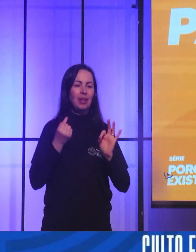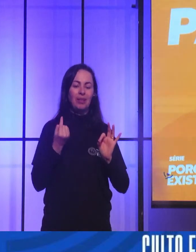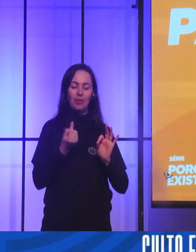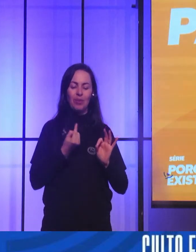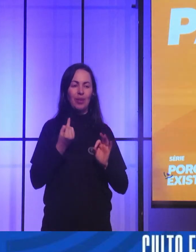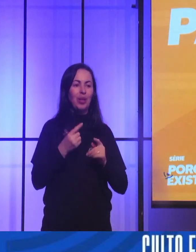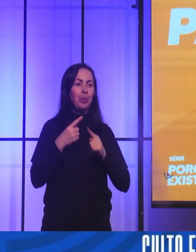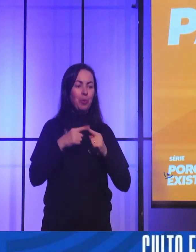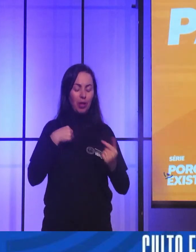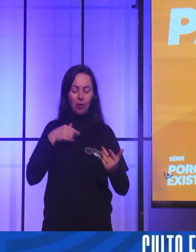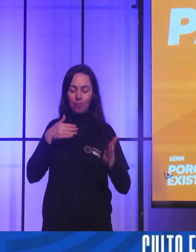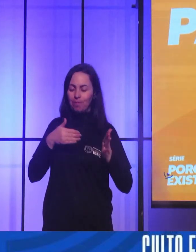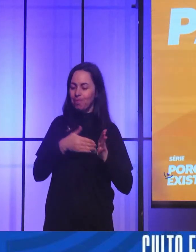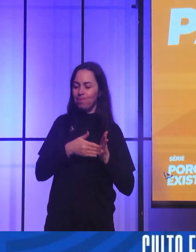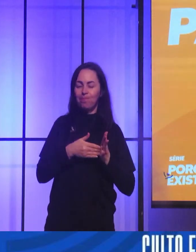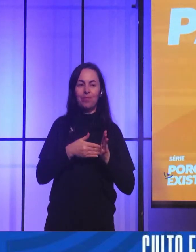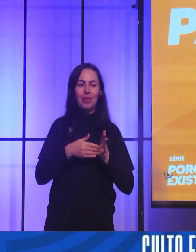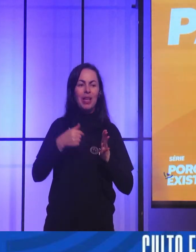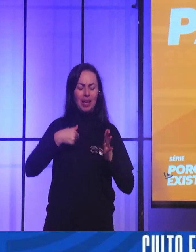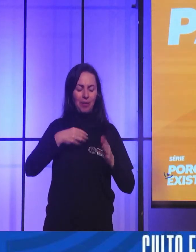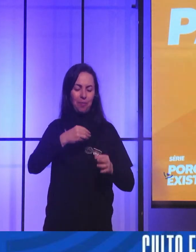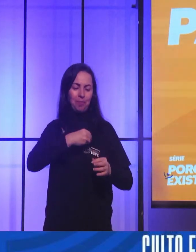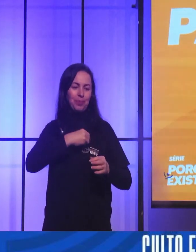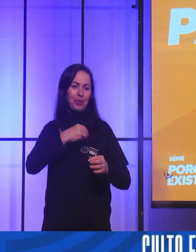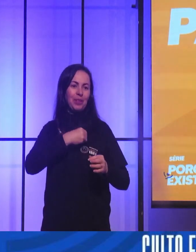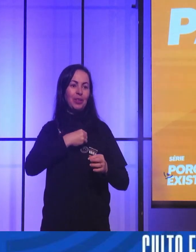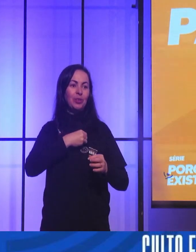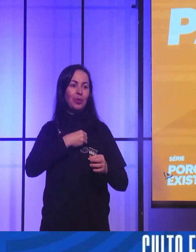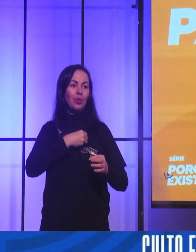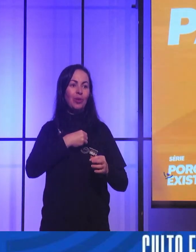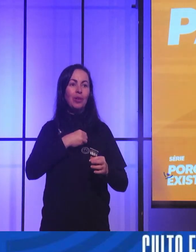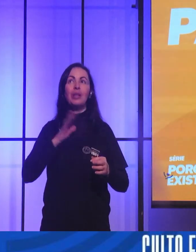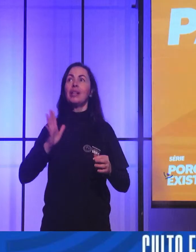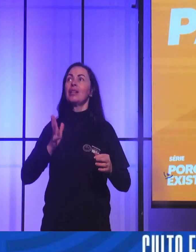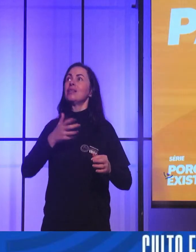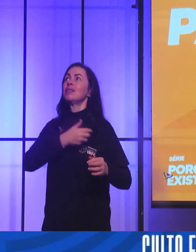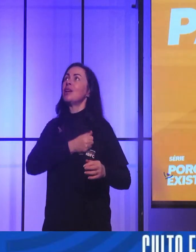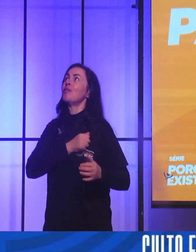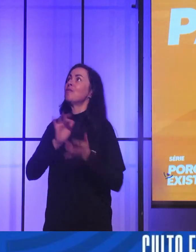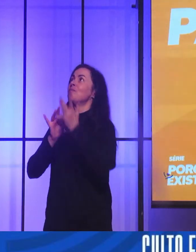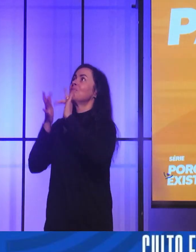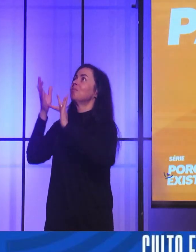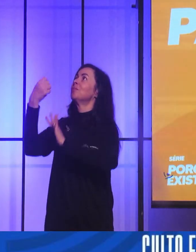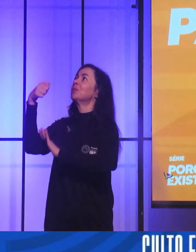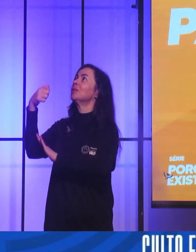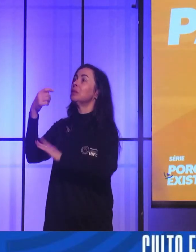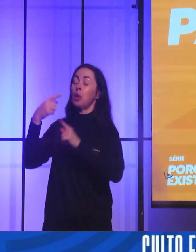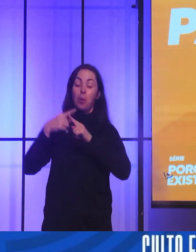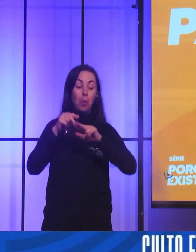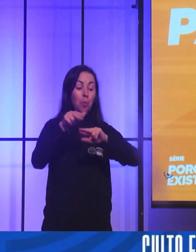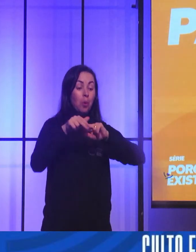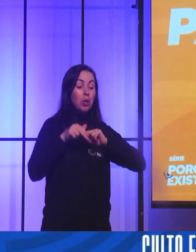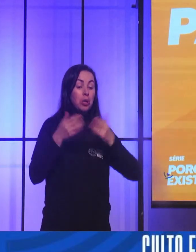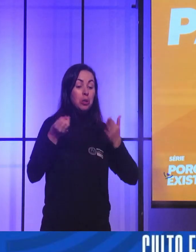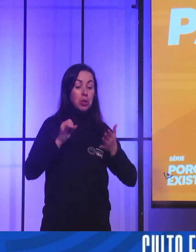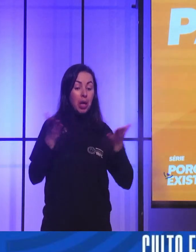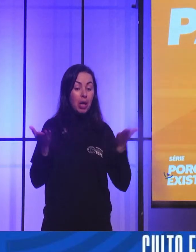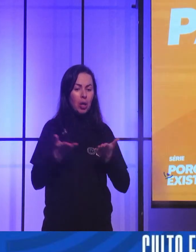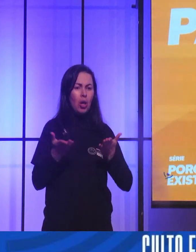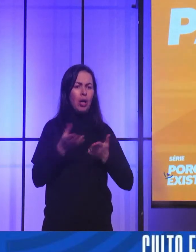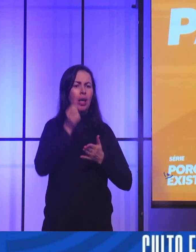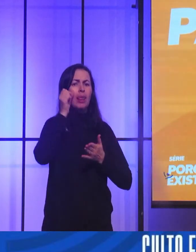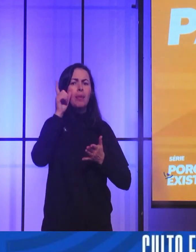limitados, somos pecadores e precisamos que Ele nos salve. E se nessa manhã você precisa entregar a sua vida a